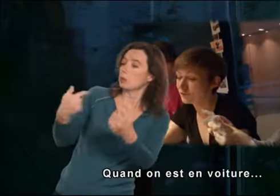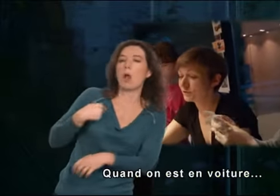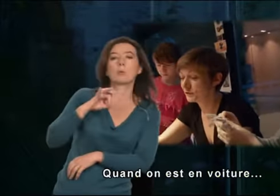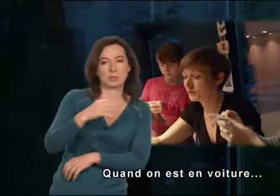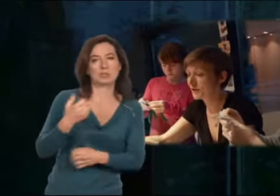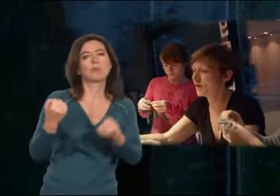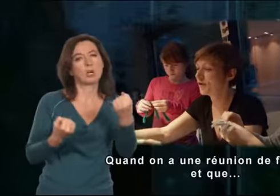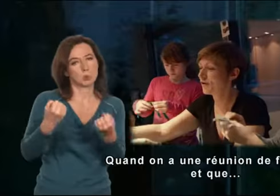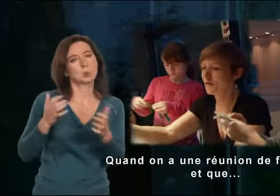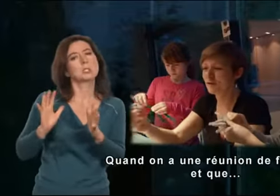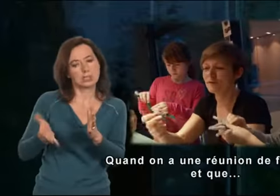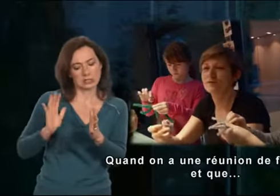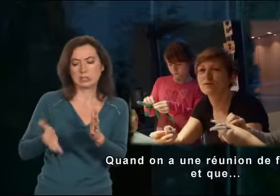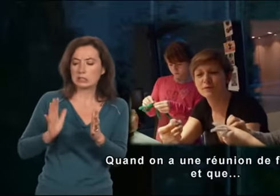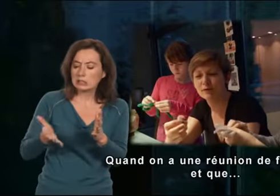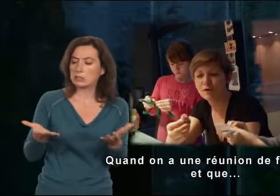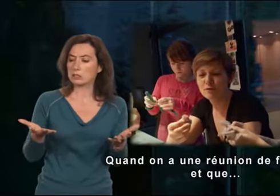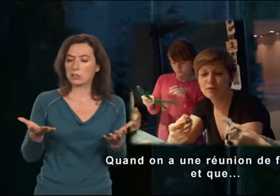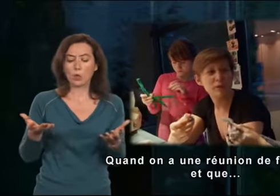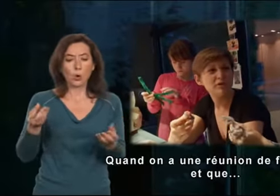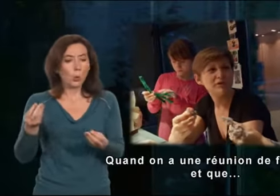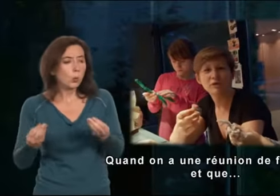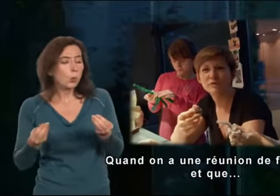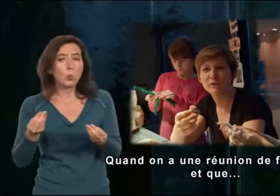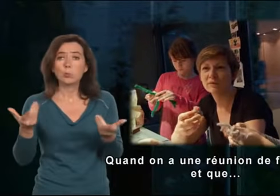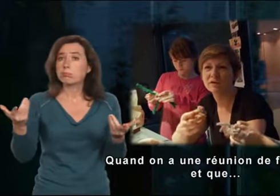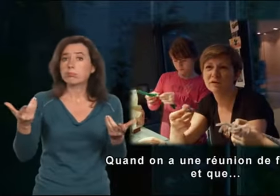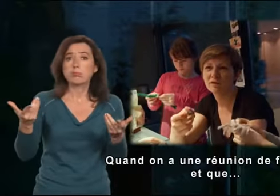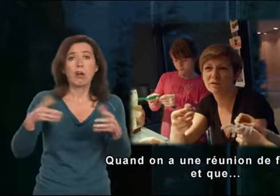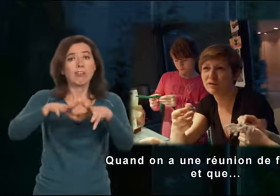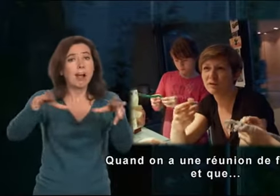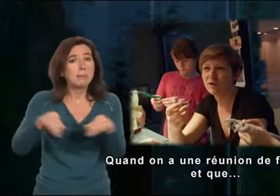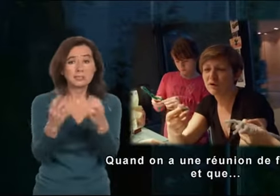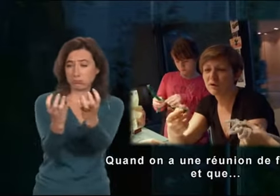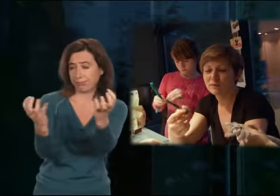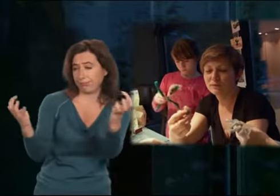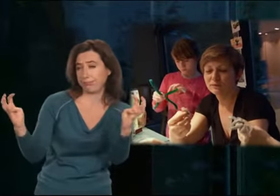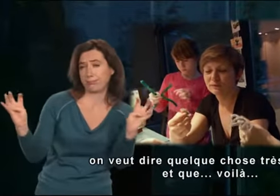en voiture, quand on... Je sais pas, on a une réunion de famille et que...